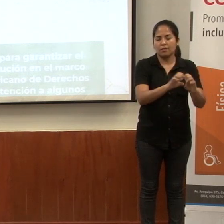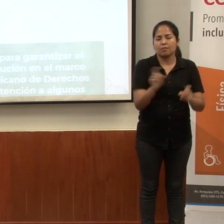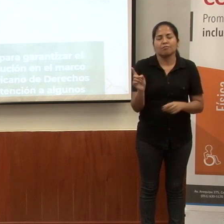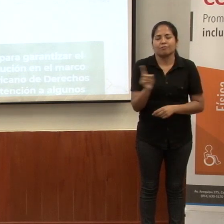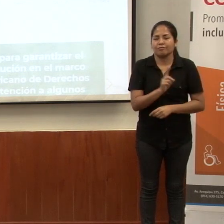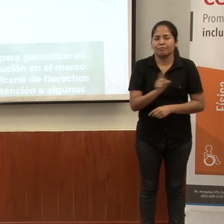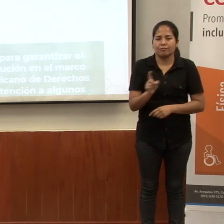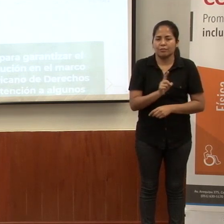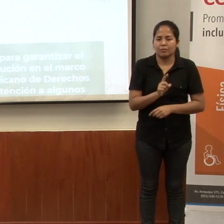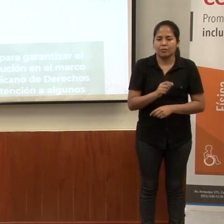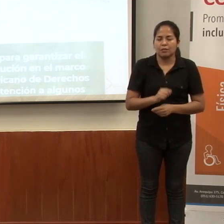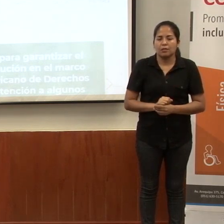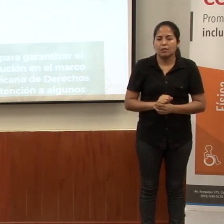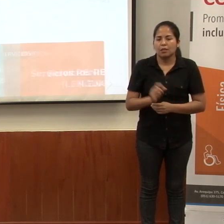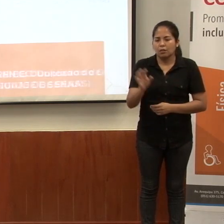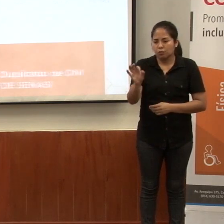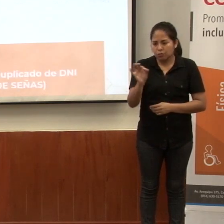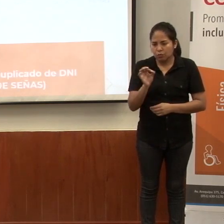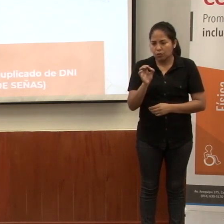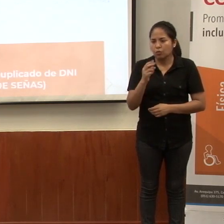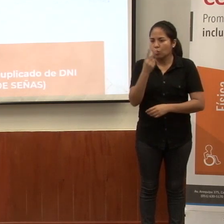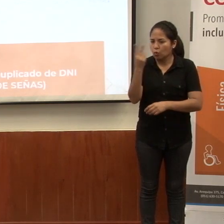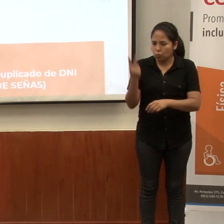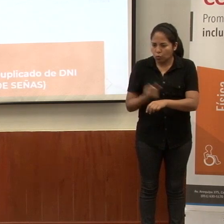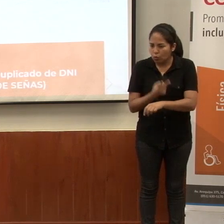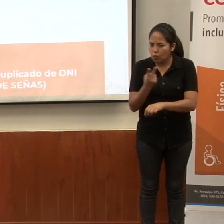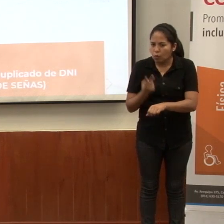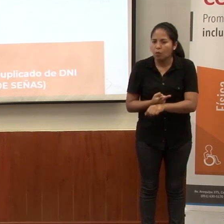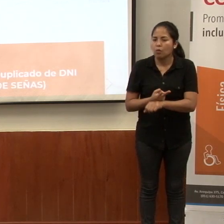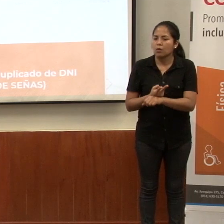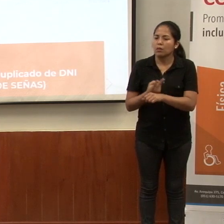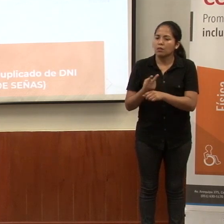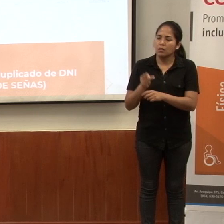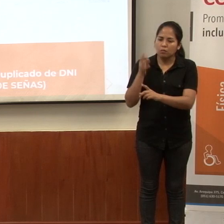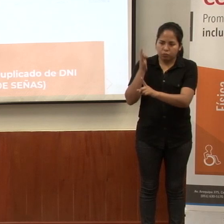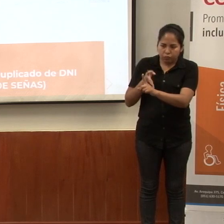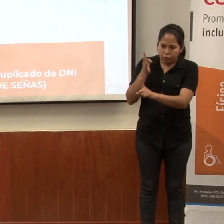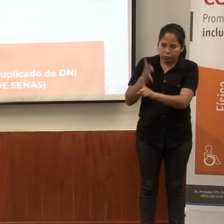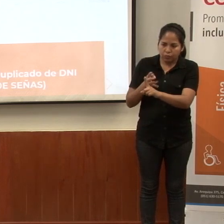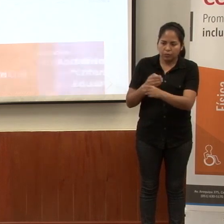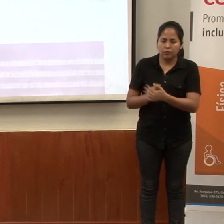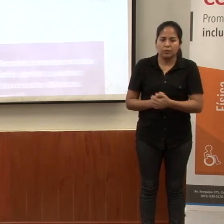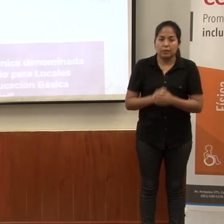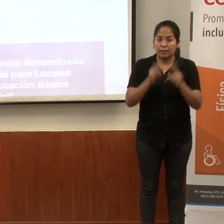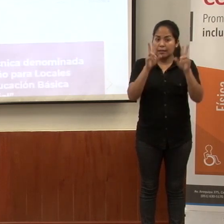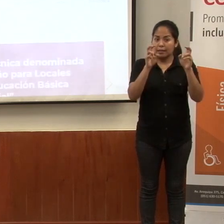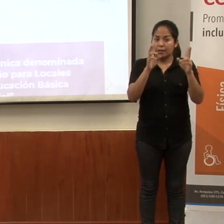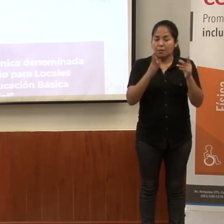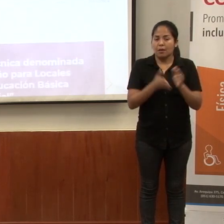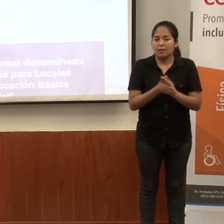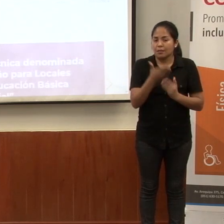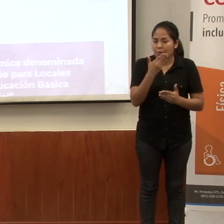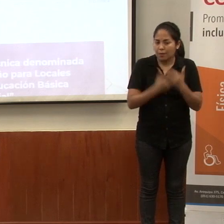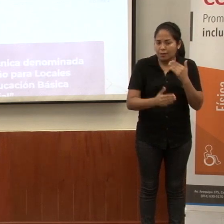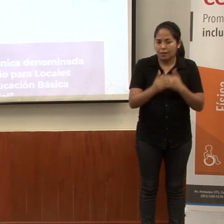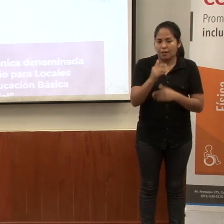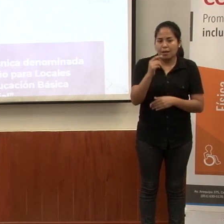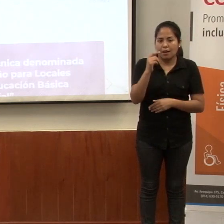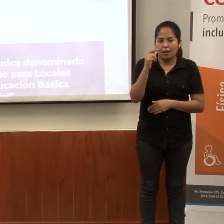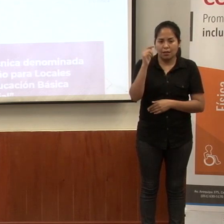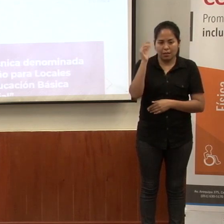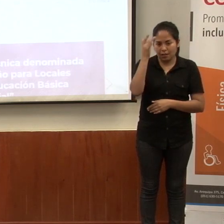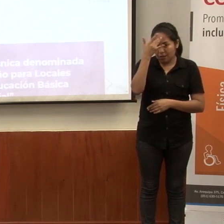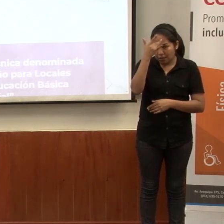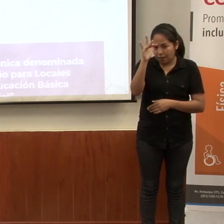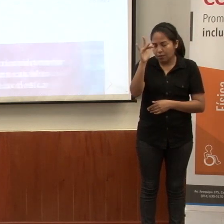ser calificada son 2 citas, 2 horas. Y en el tema intelectual, peor todavía. Pero quiero darle